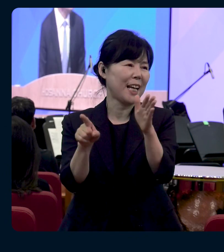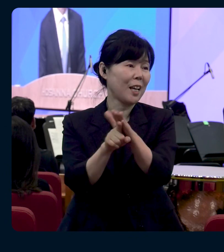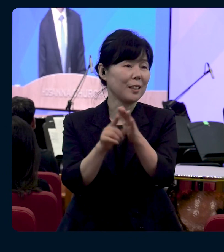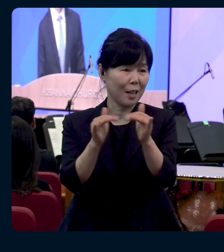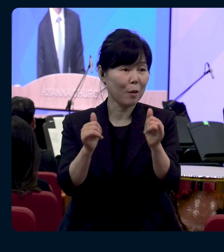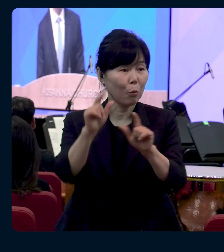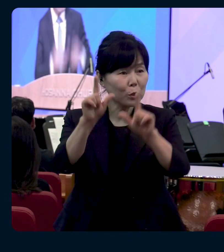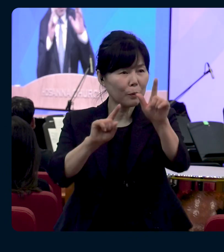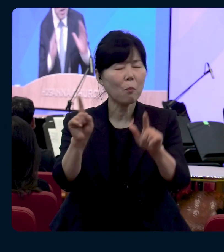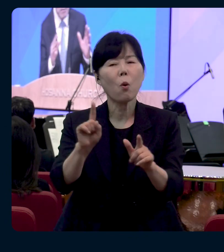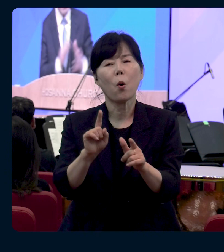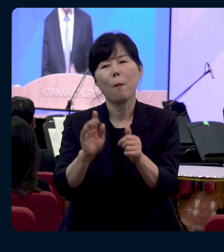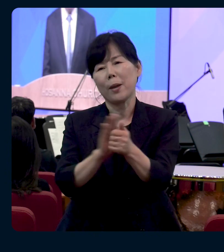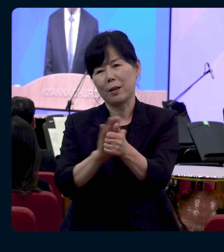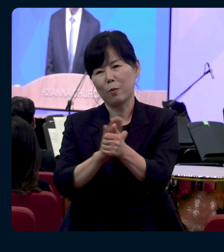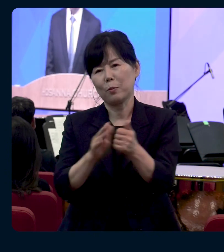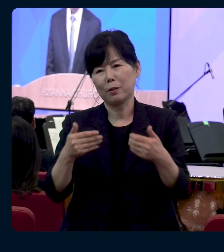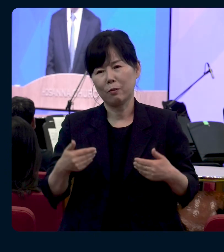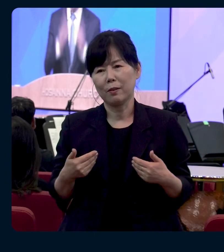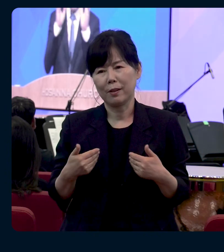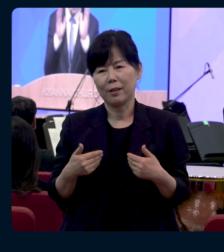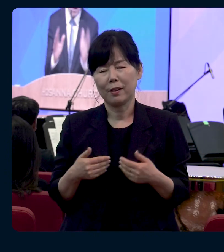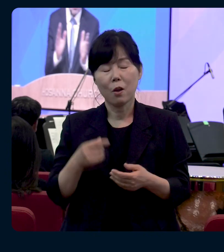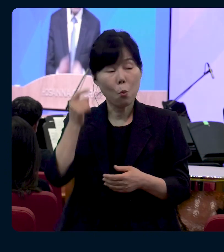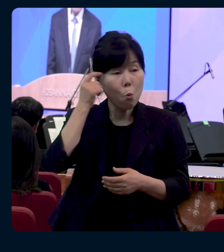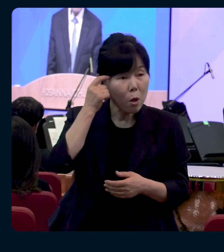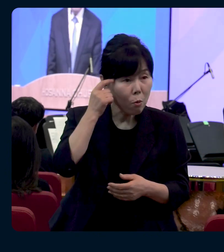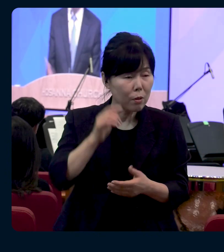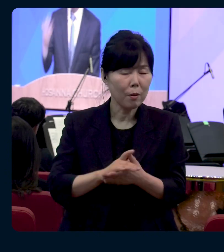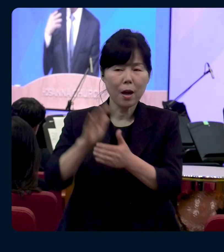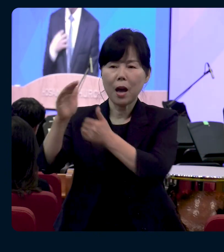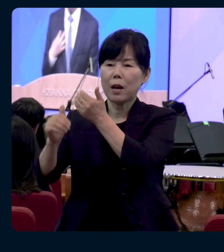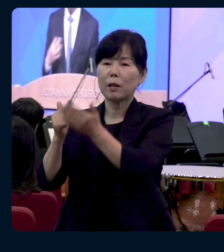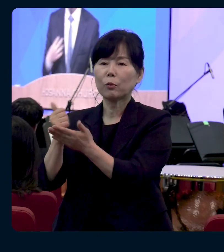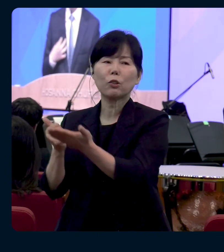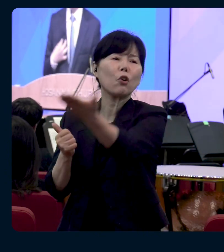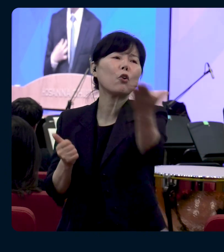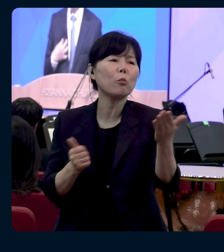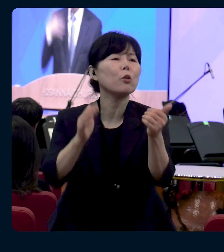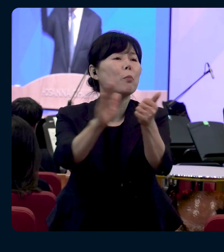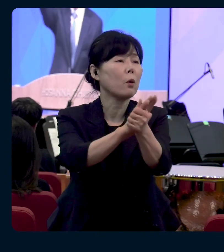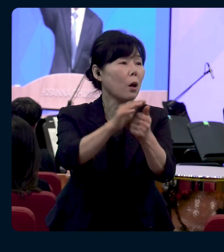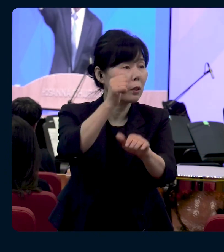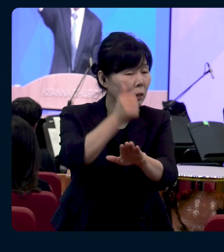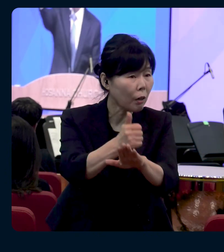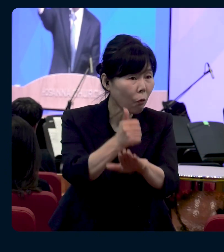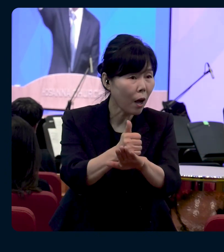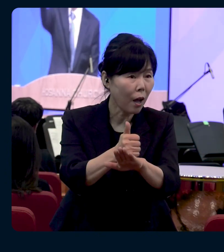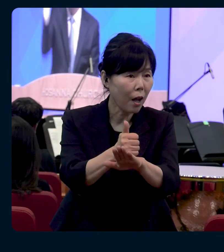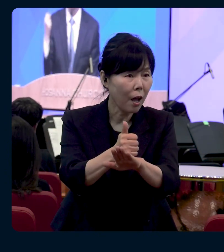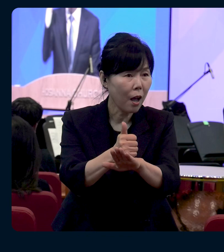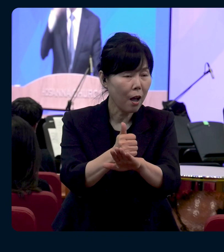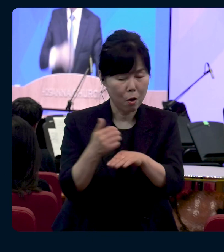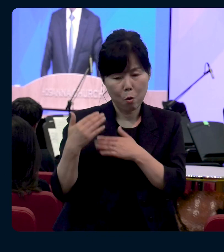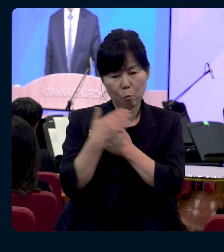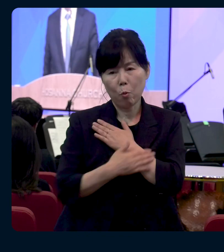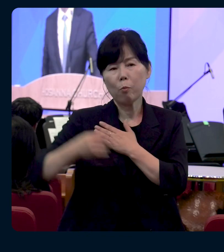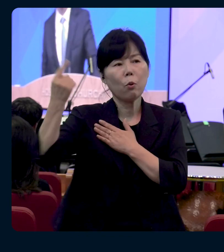반드시 이렇게 해야 합니다. 왜냐하면요, 우리 하나님께서 우리를 배려하셔서 이 땅에 친히 육신 입고